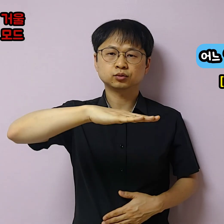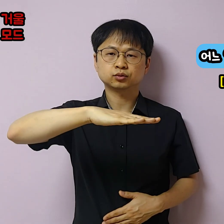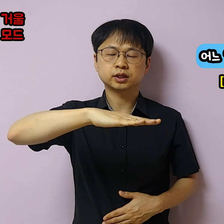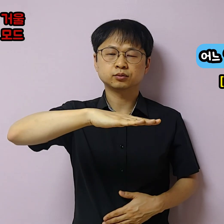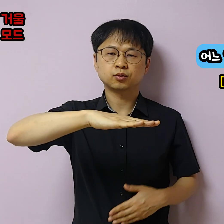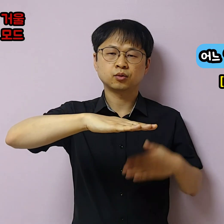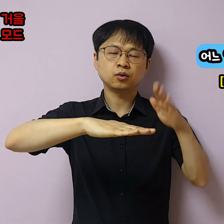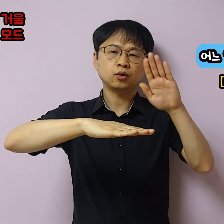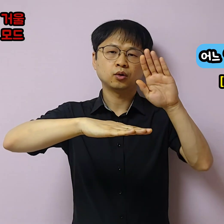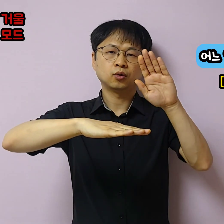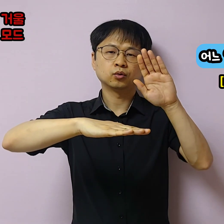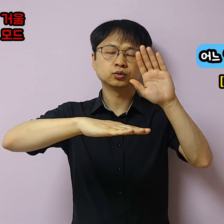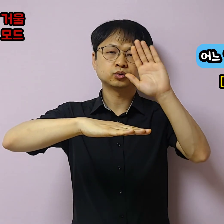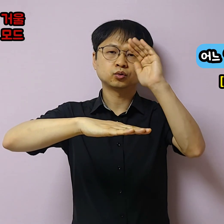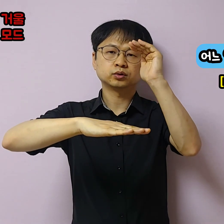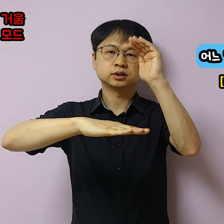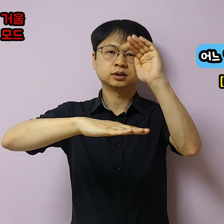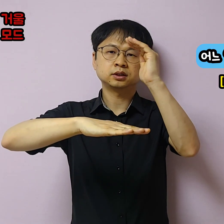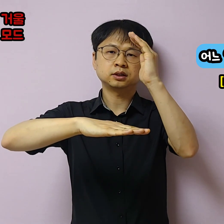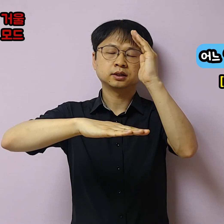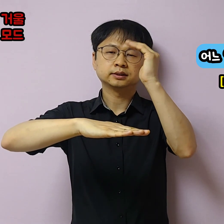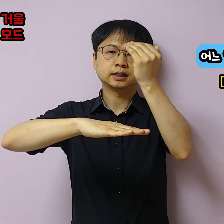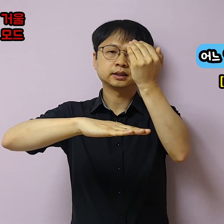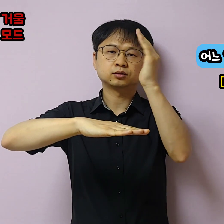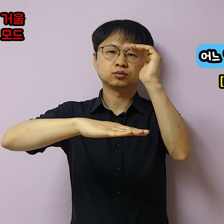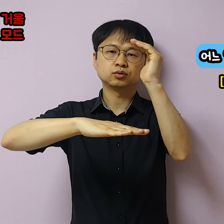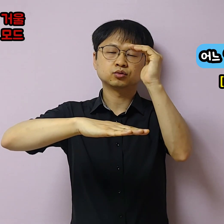아래쪽으로 세우고 오른손 손끝을 살짝 손등을